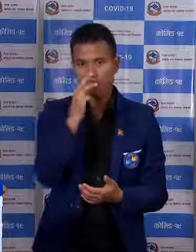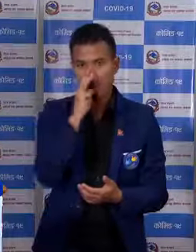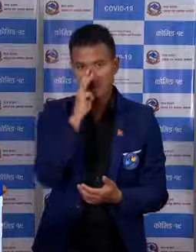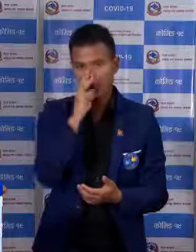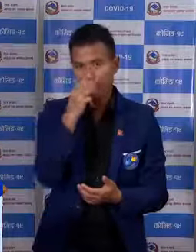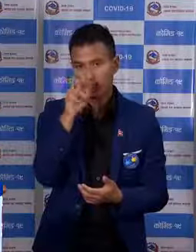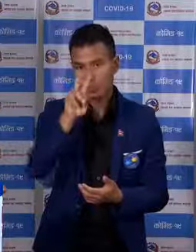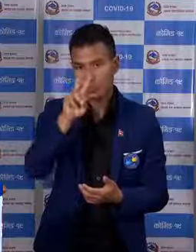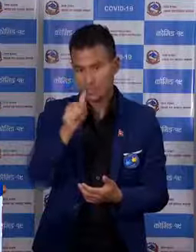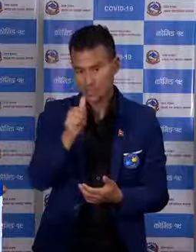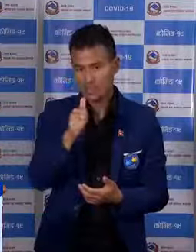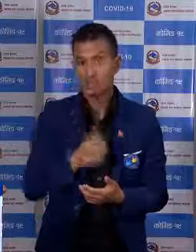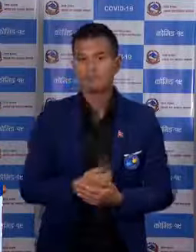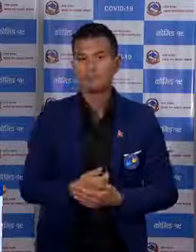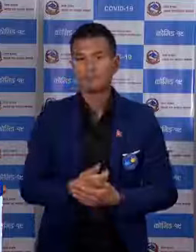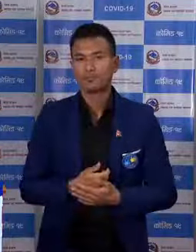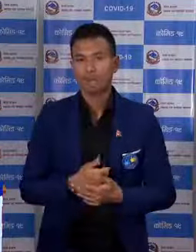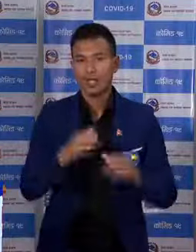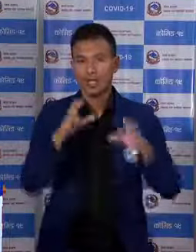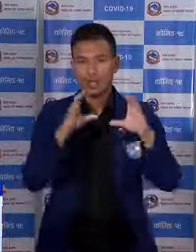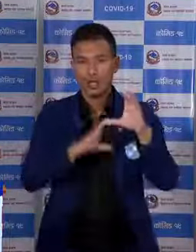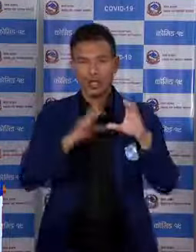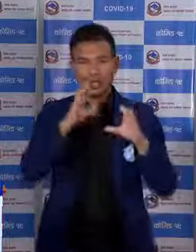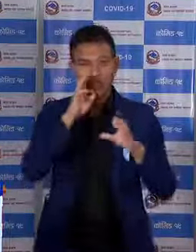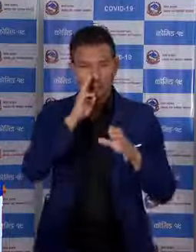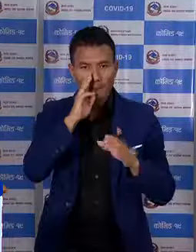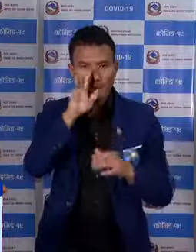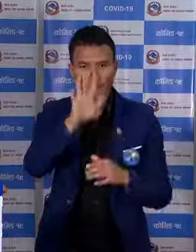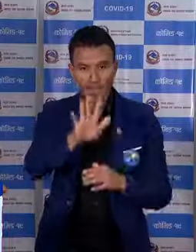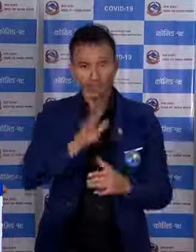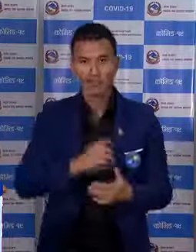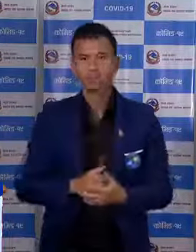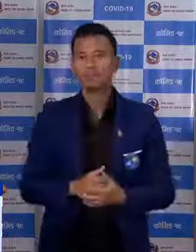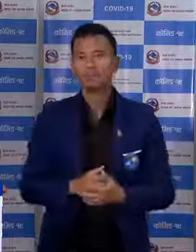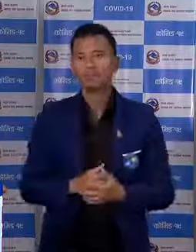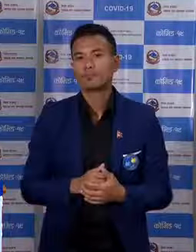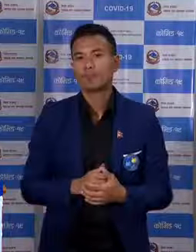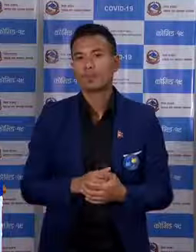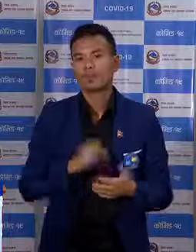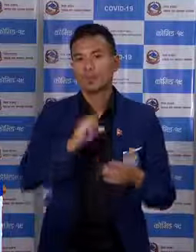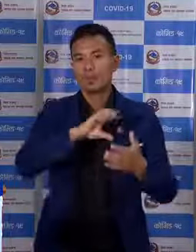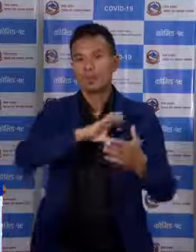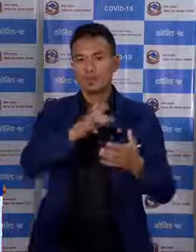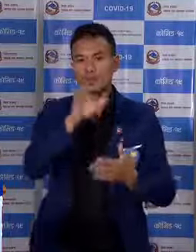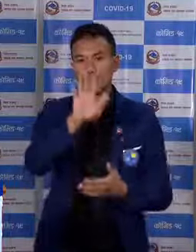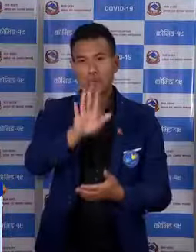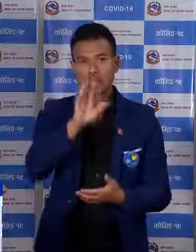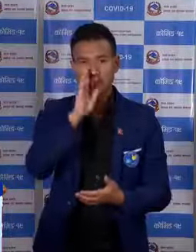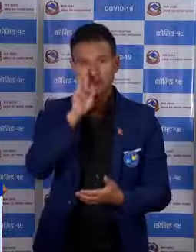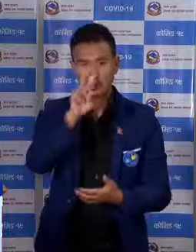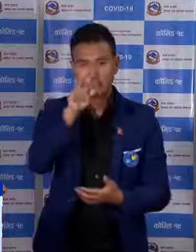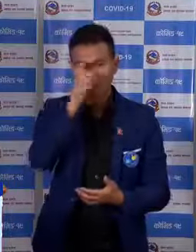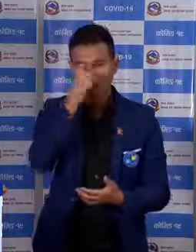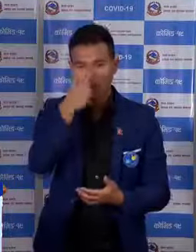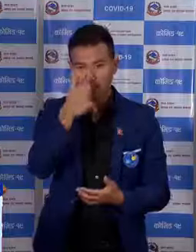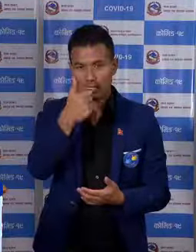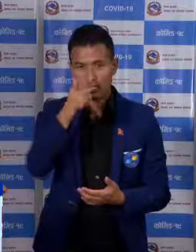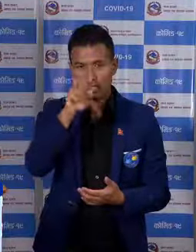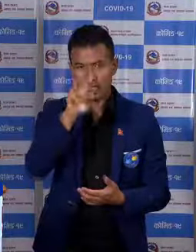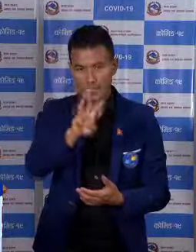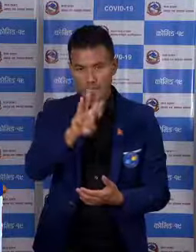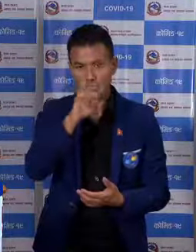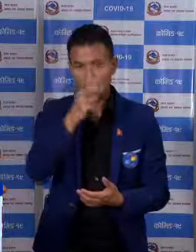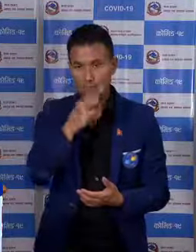परदेश मा 26 जाना गंड़की परदेश मा पांच जाना परदेश नमर पांच मा दुई साई तिर्शक्ठी